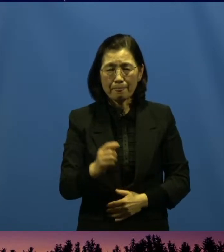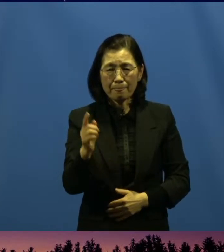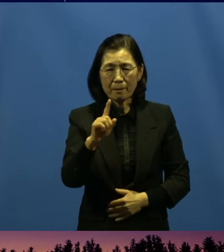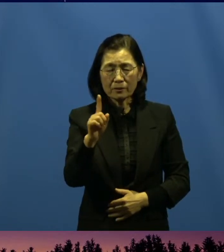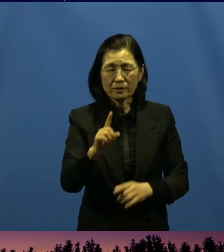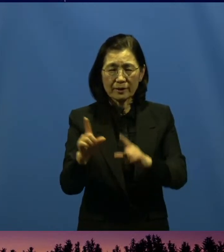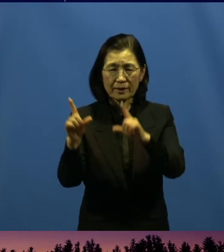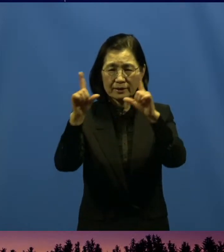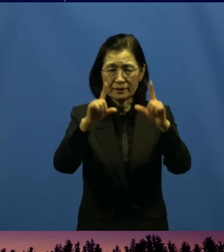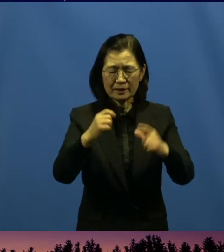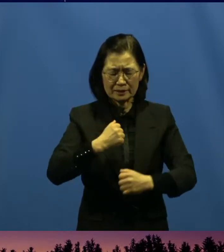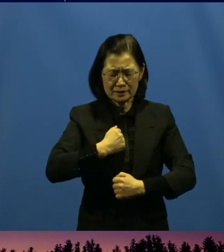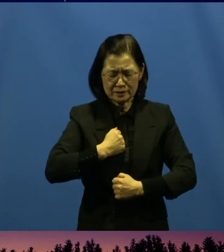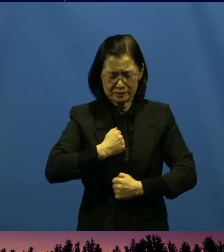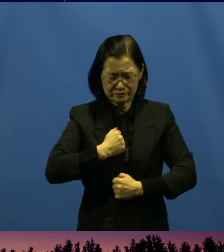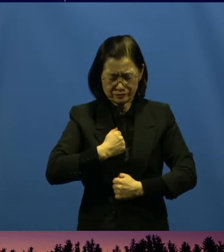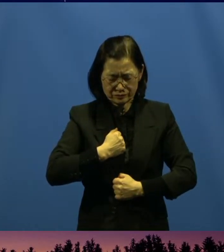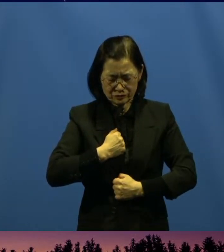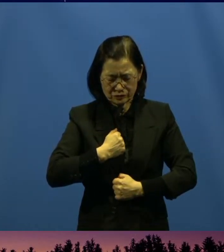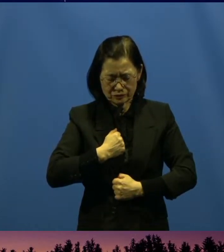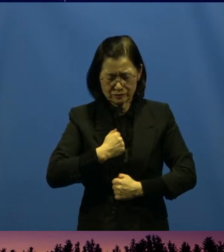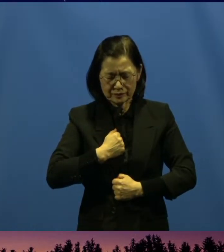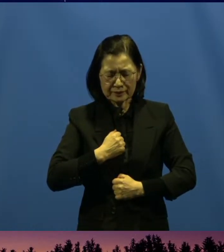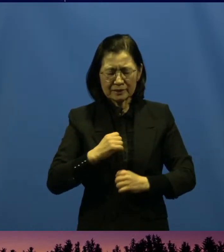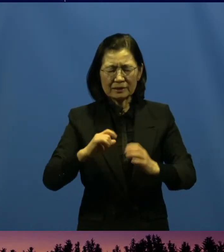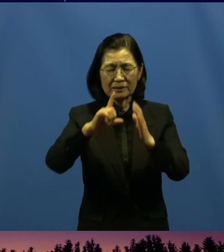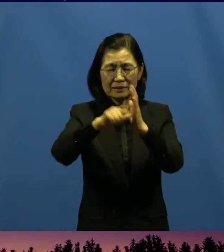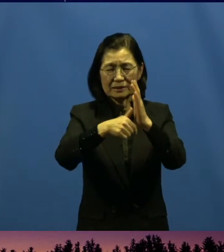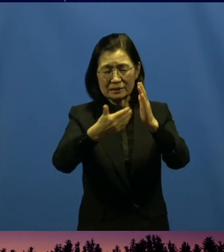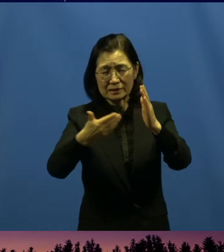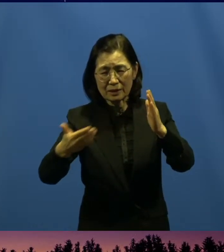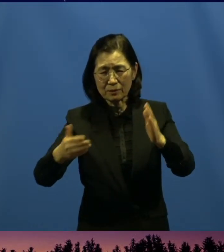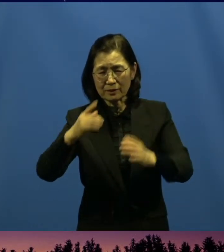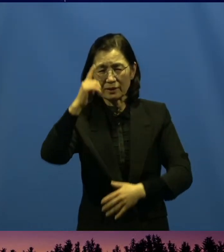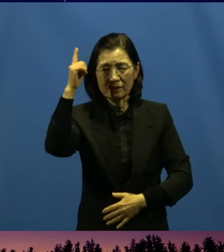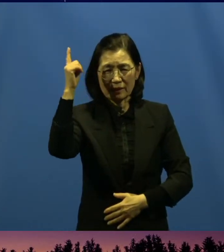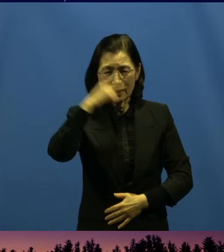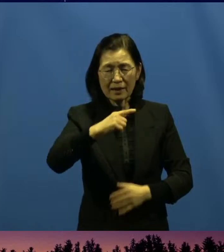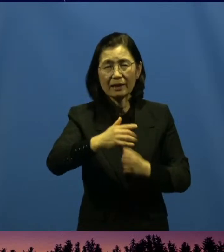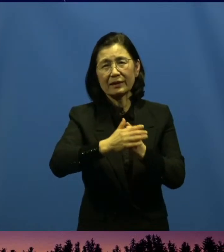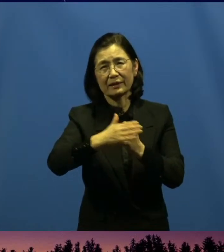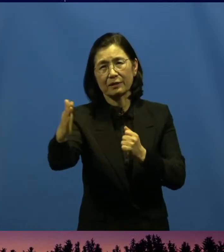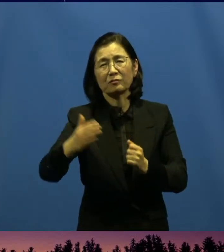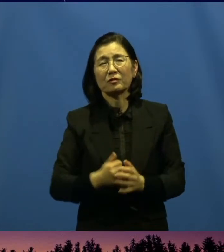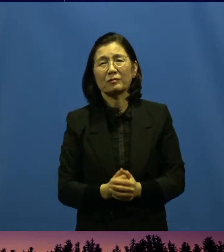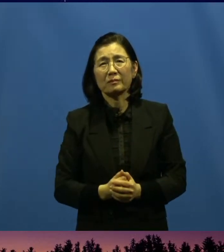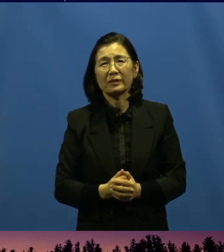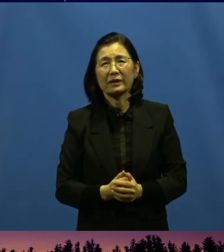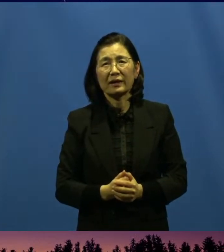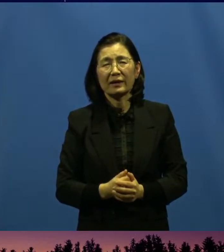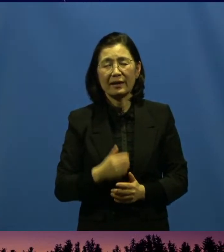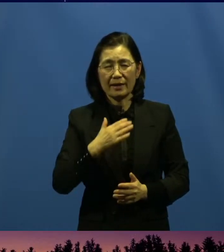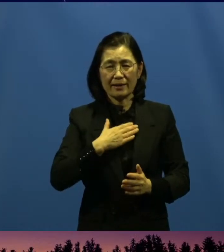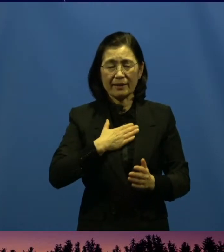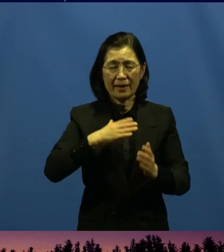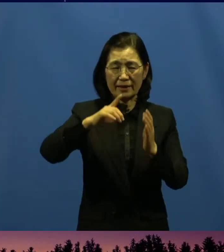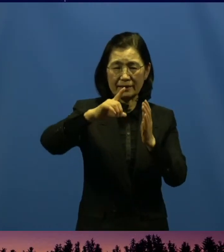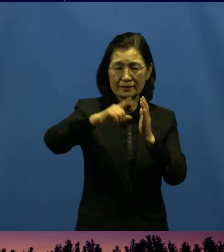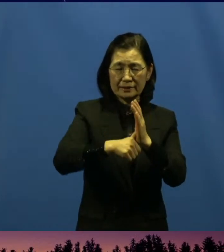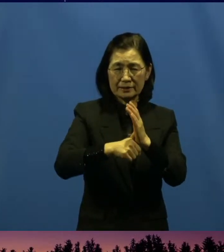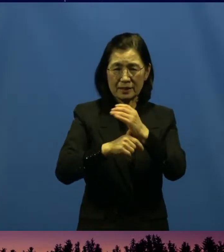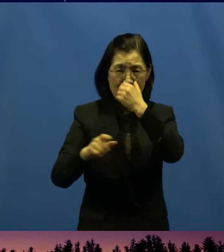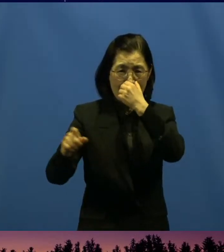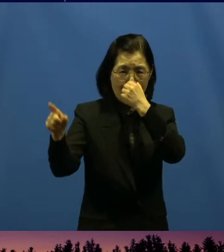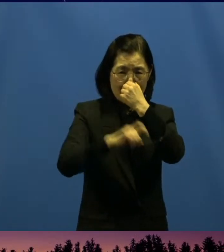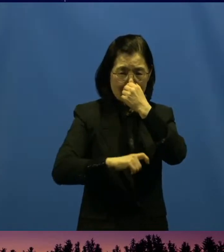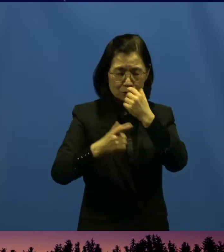살기를 원합니다. 세월이 악합니다. 악해요. 우리의 시간을 강도처럼